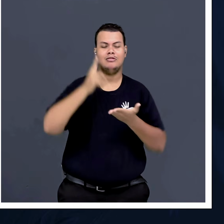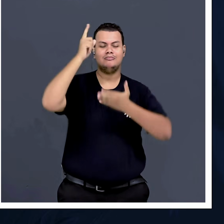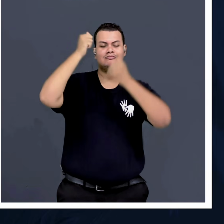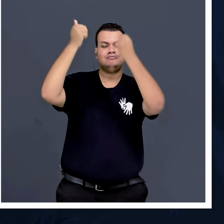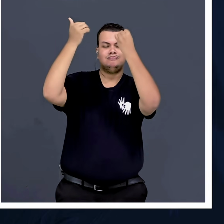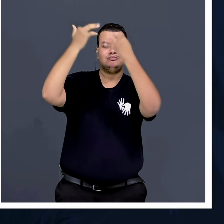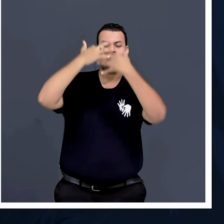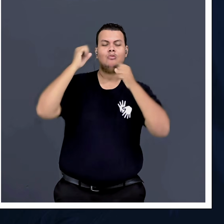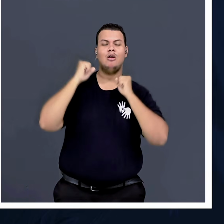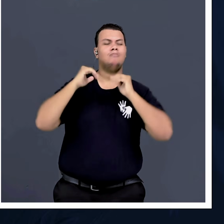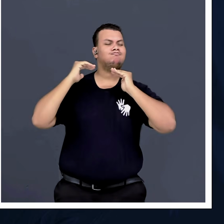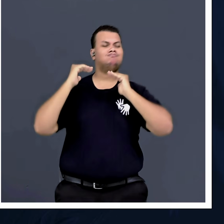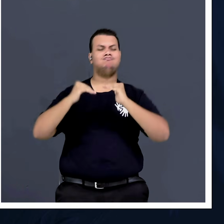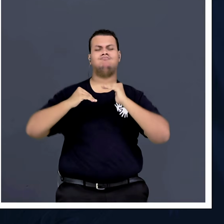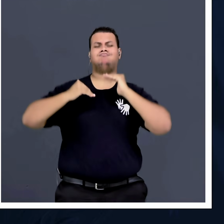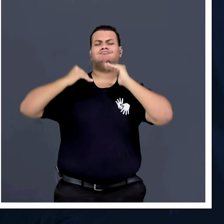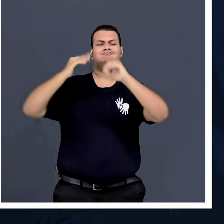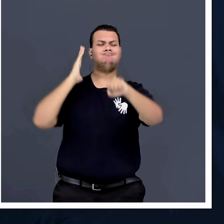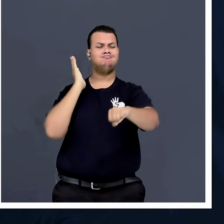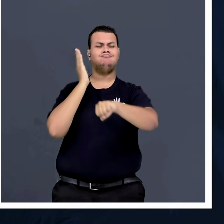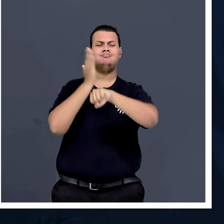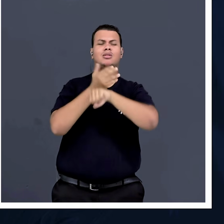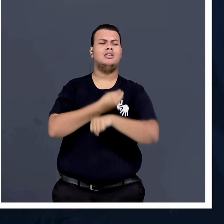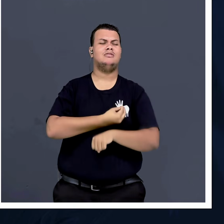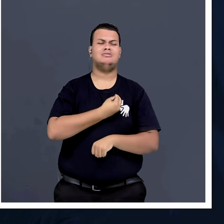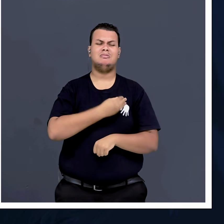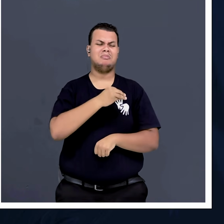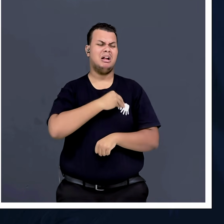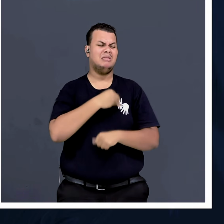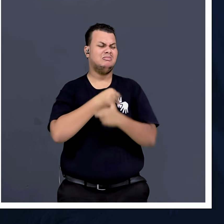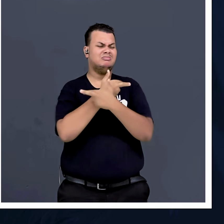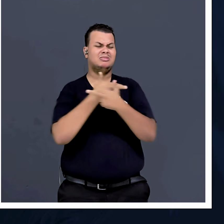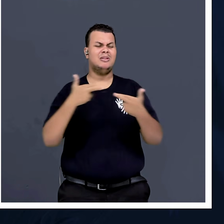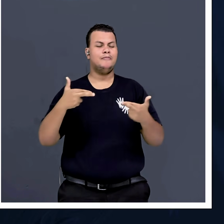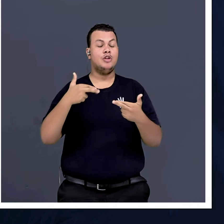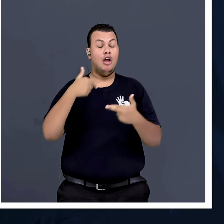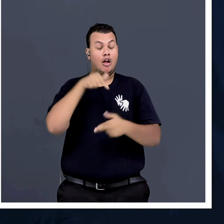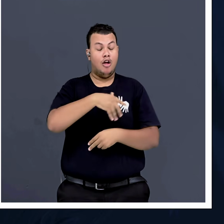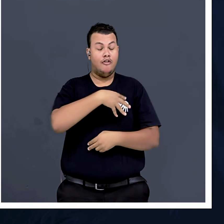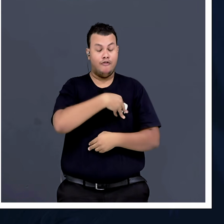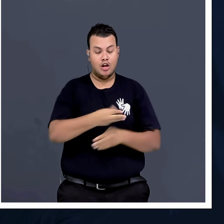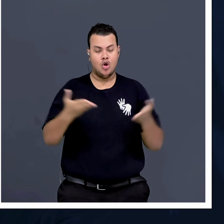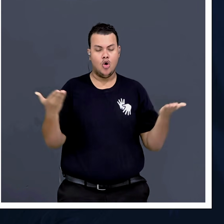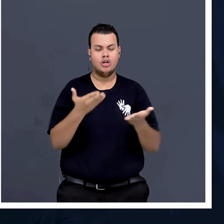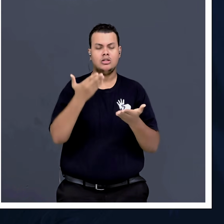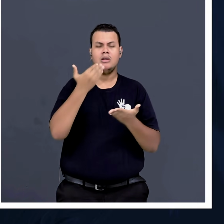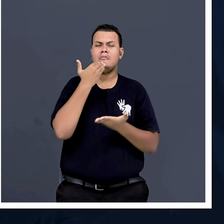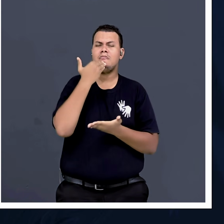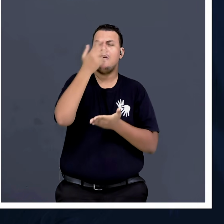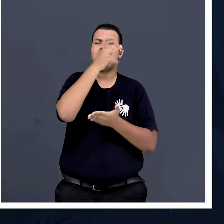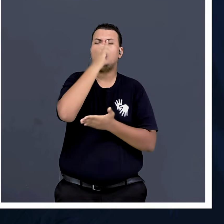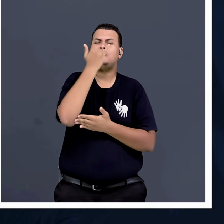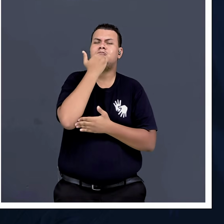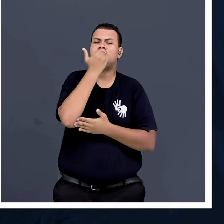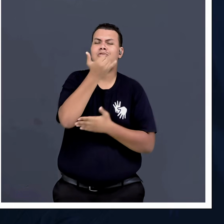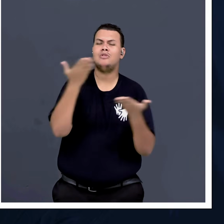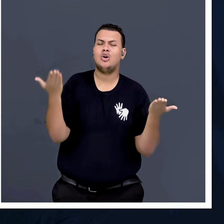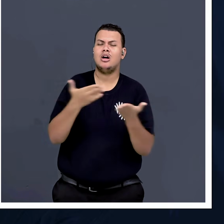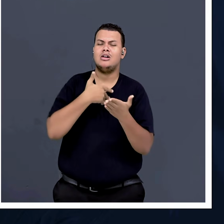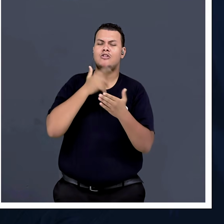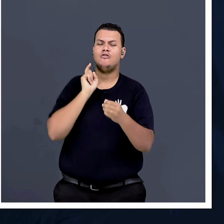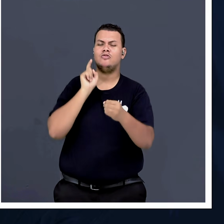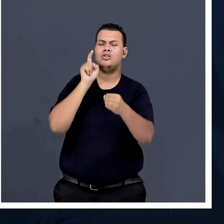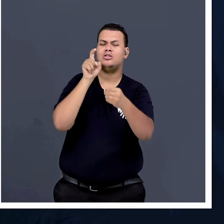que superabundou a minha vida. Que o filho diga para o pai: Pai, me perdoe, mas eu estou